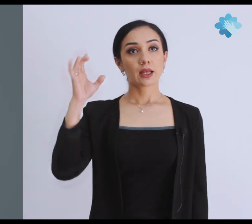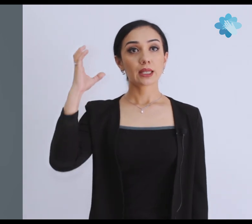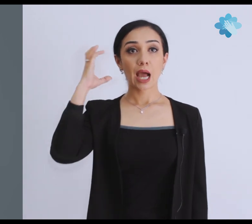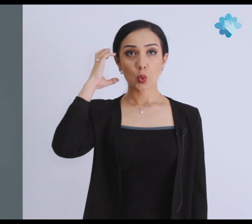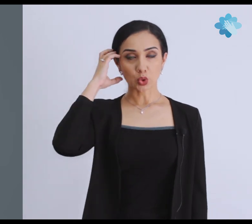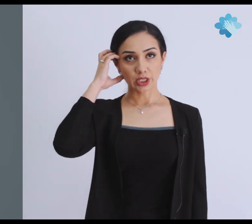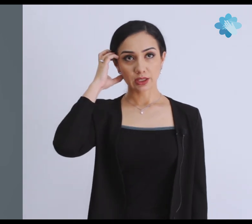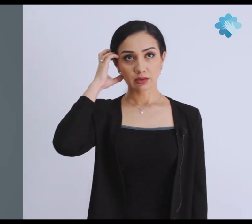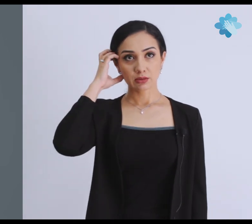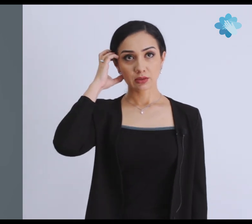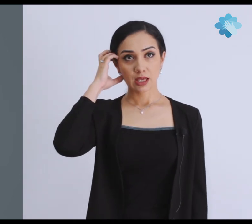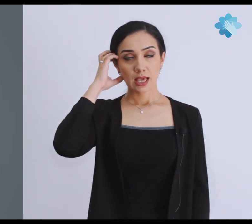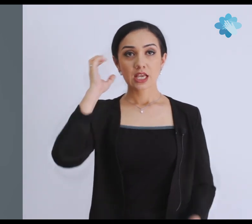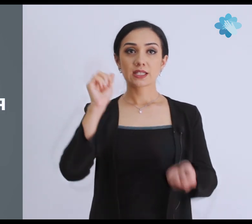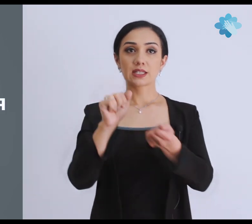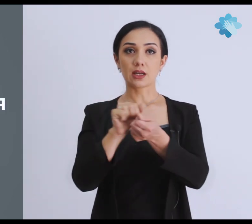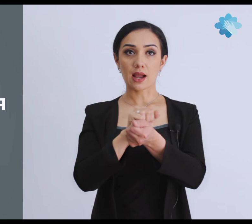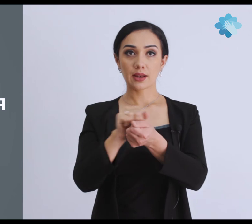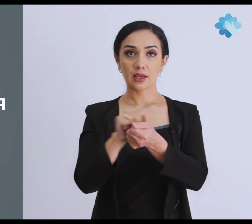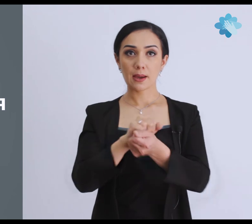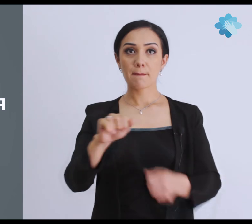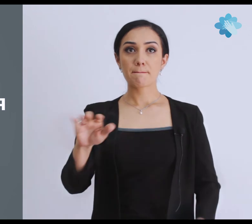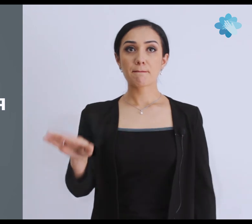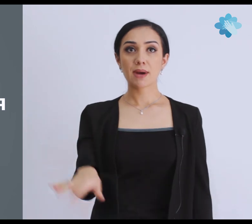наушники стиральная машина